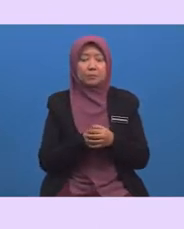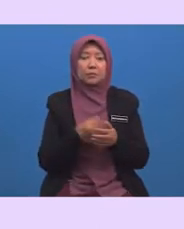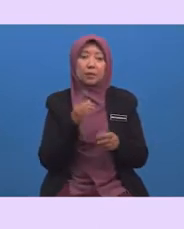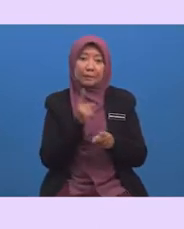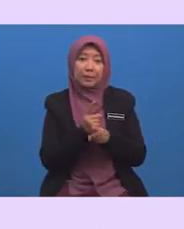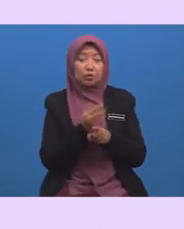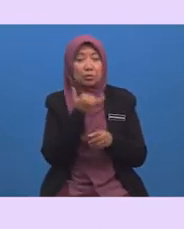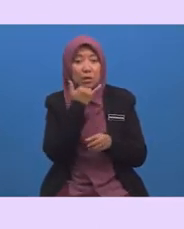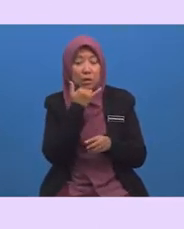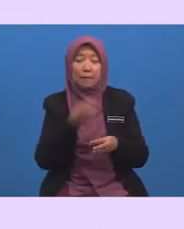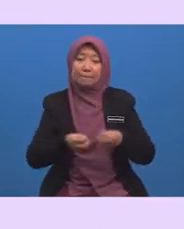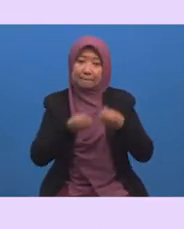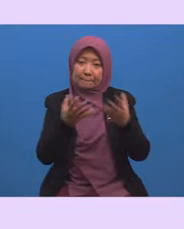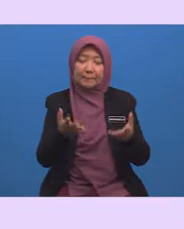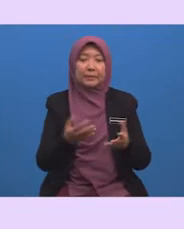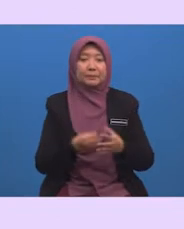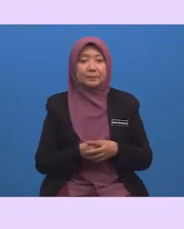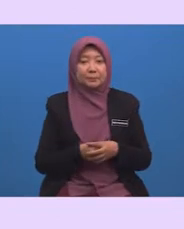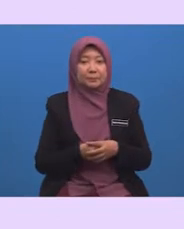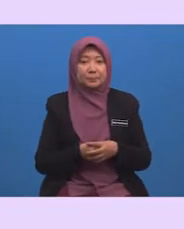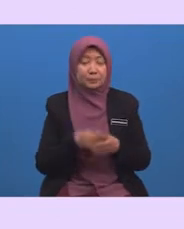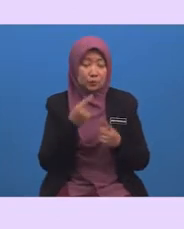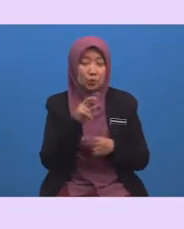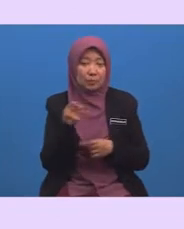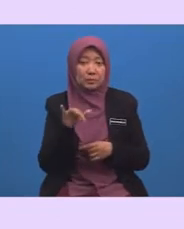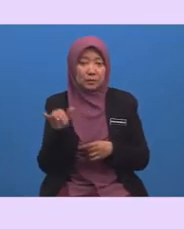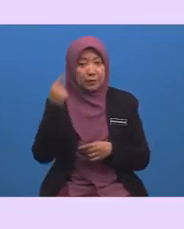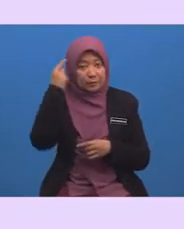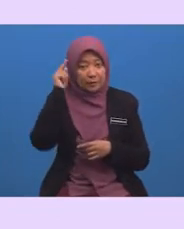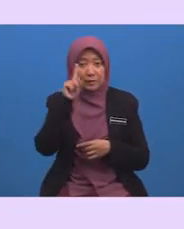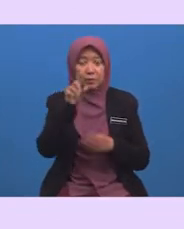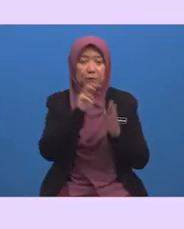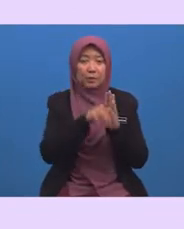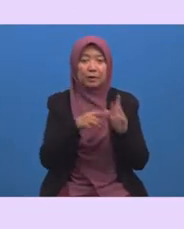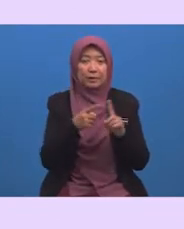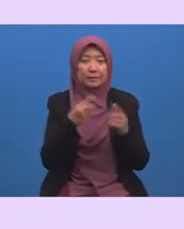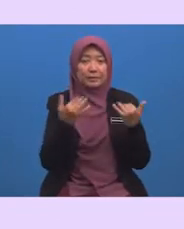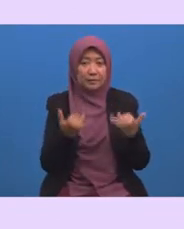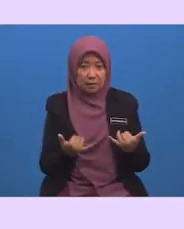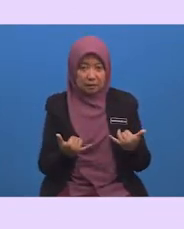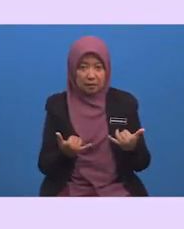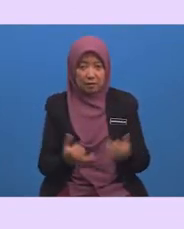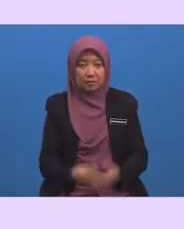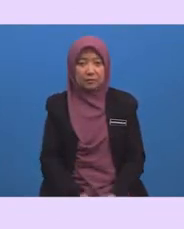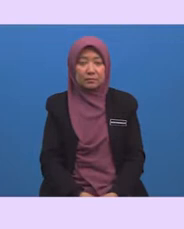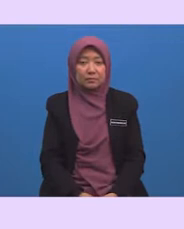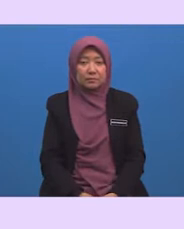berikan alasannya. Ustazah nak murid-murid fikir satu minit dari sekarang.